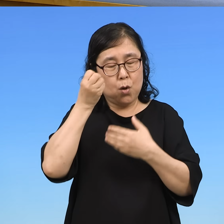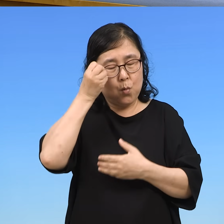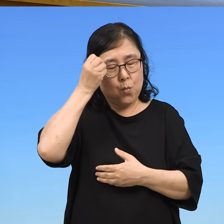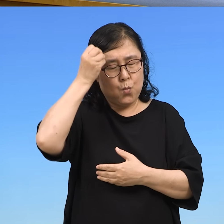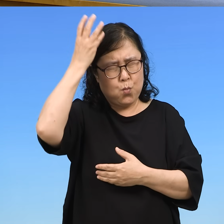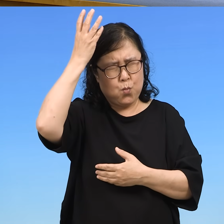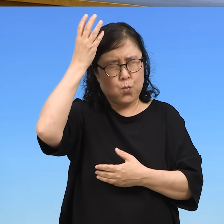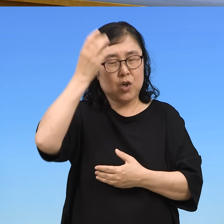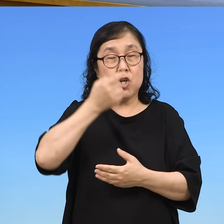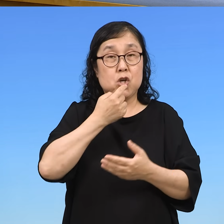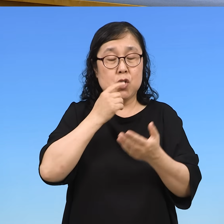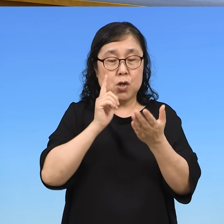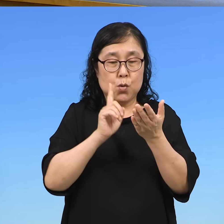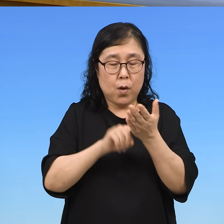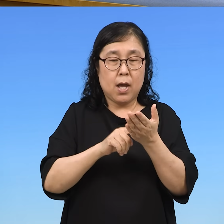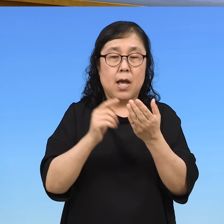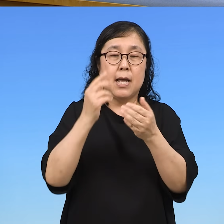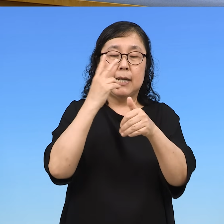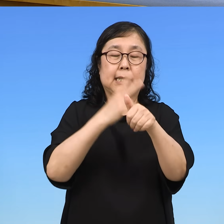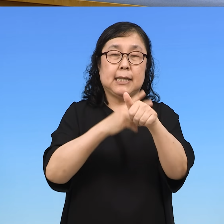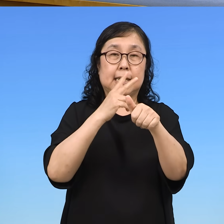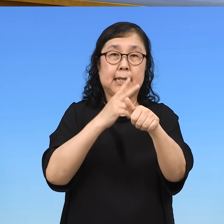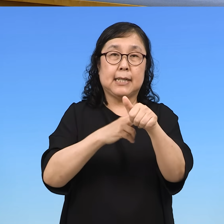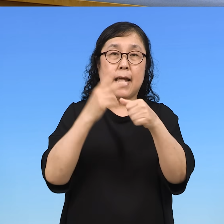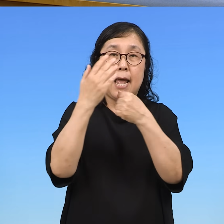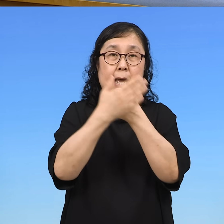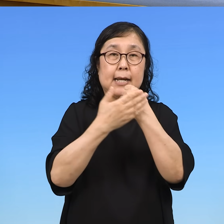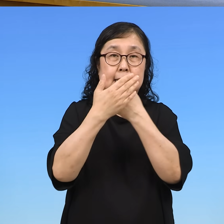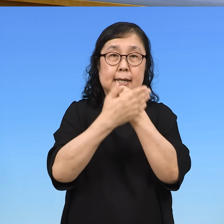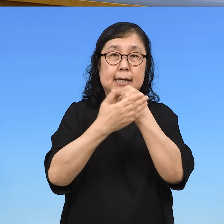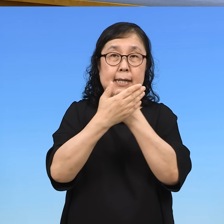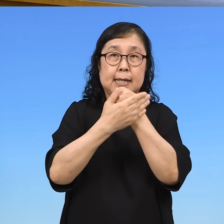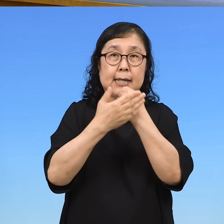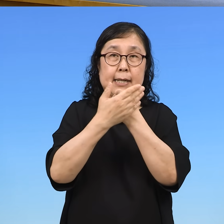떠나면은 잊기 쉬운 스승의